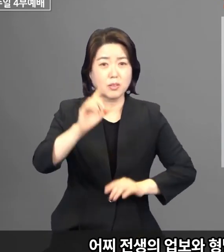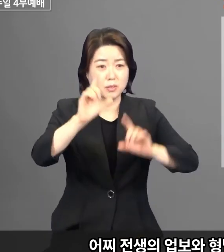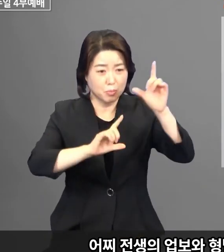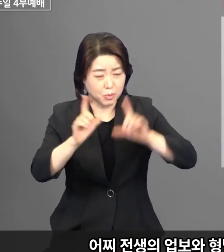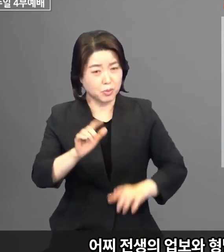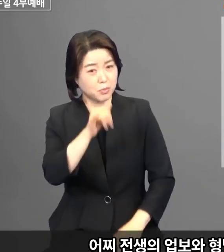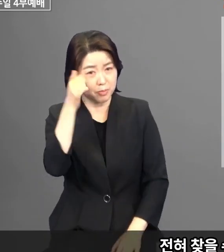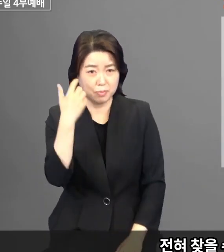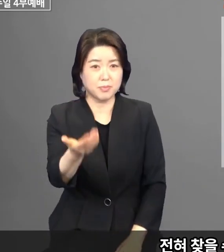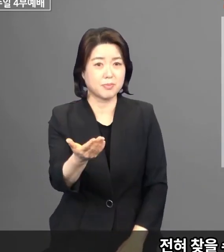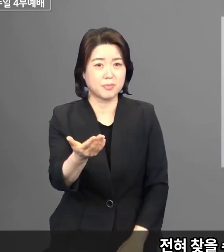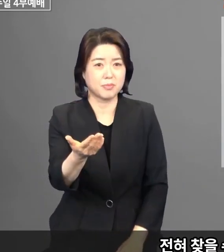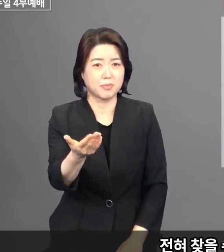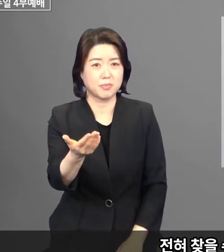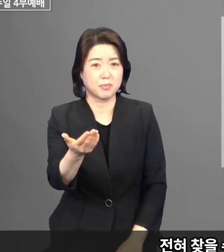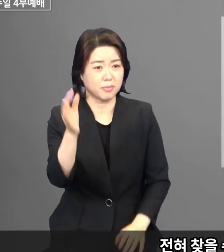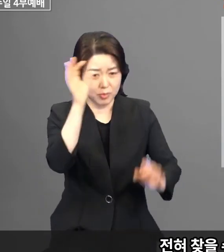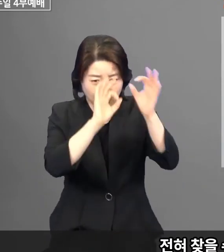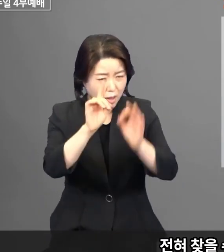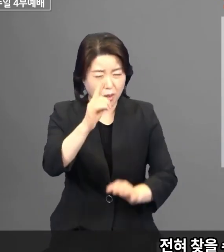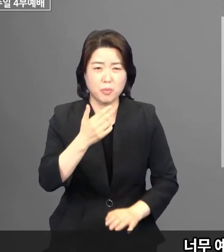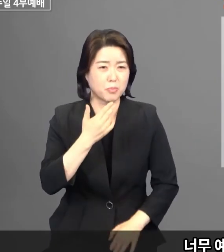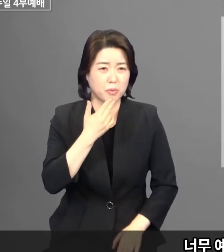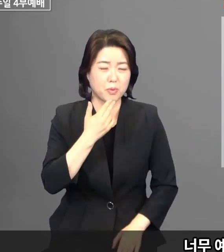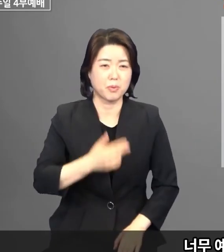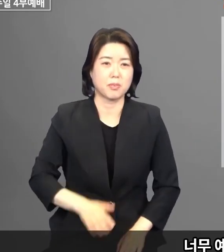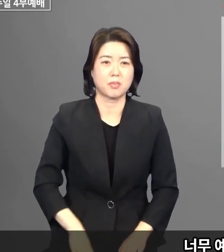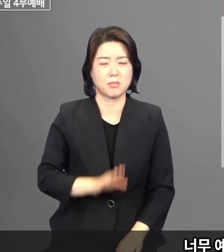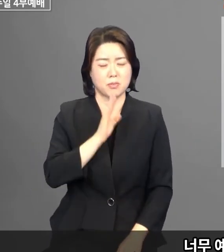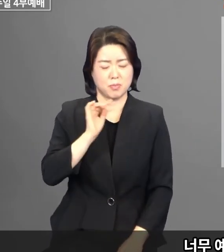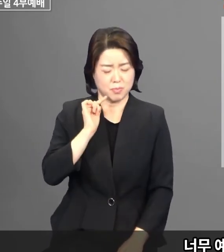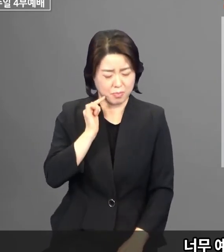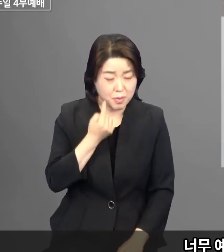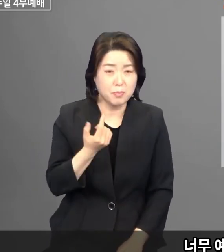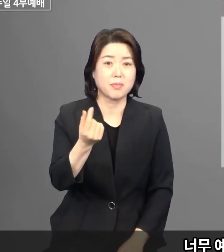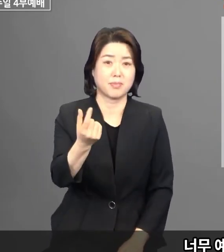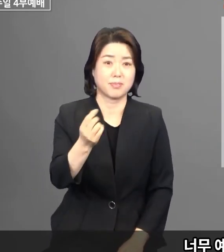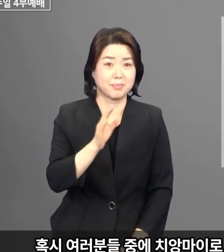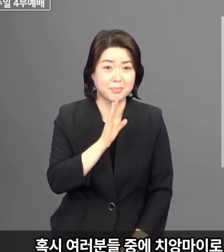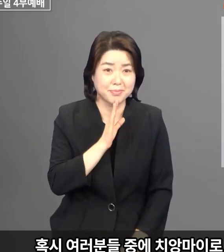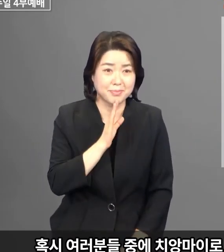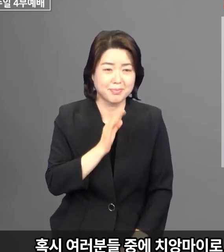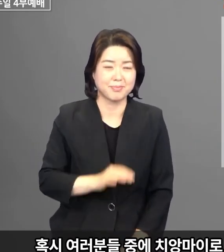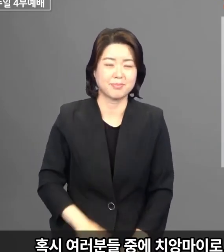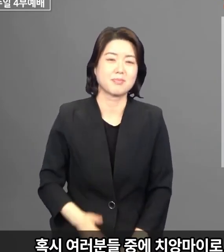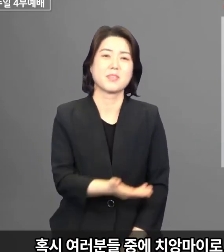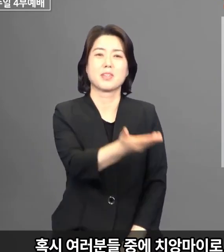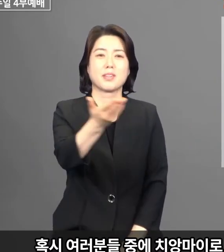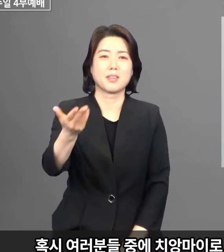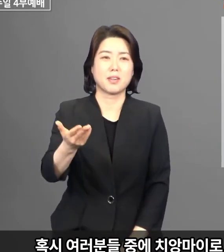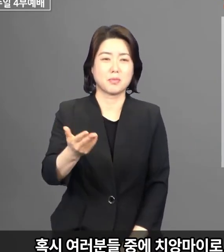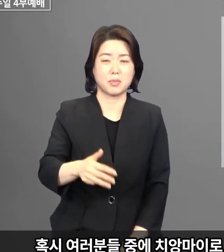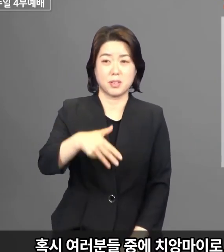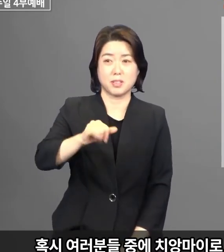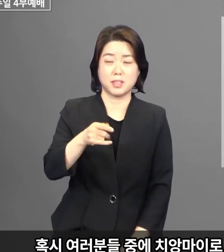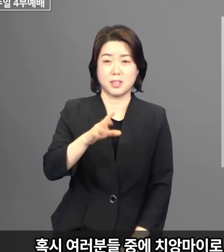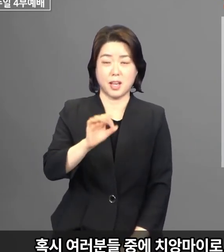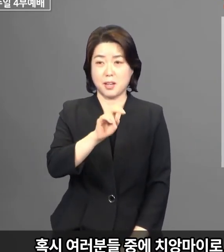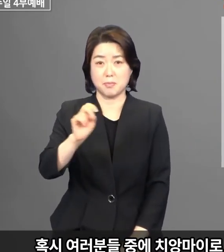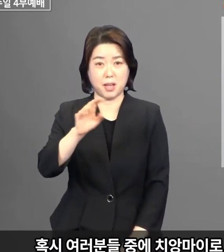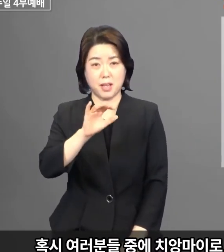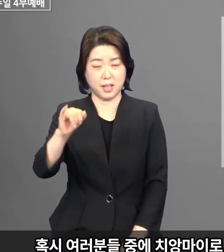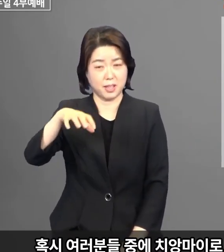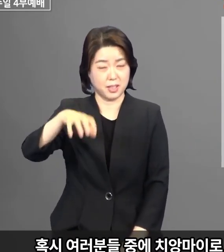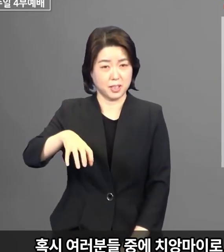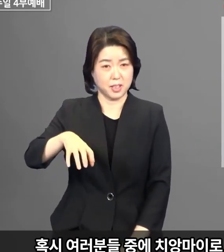흔적이 있나요? 전혀 찾을 수 없습니다. 너무 예쁘지요. 혹시 여러분들 중에 치앙마이로 여행을